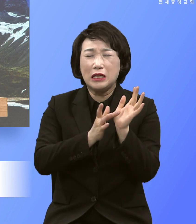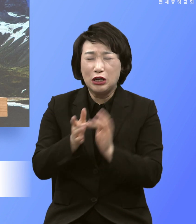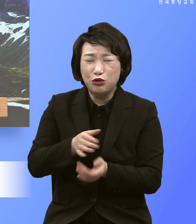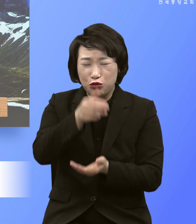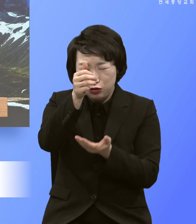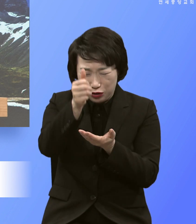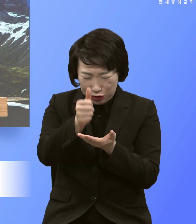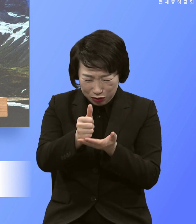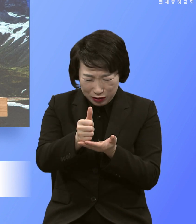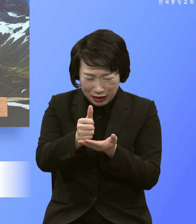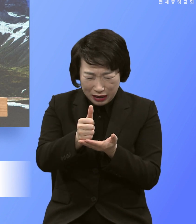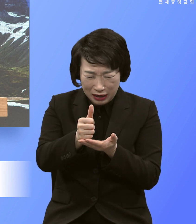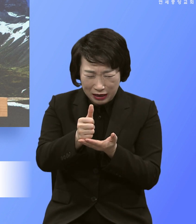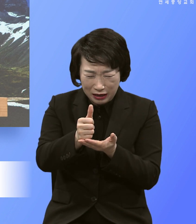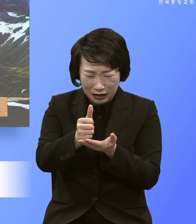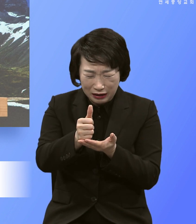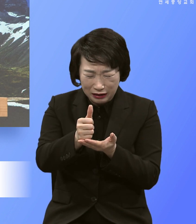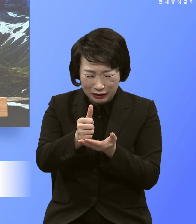그리스도께서